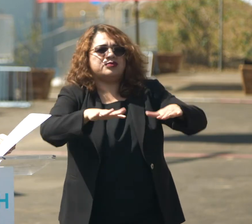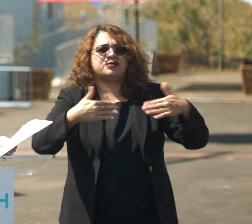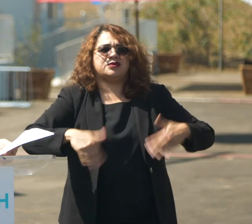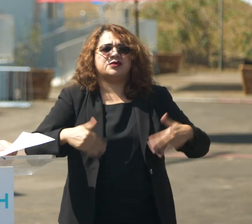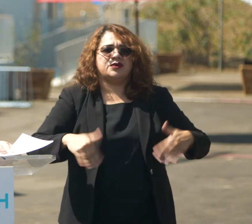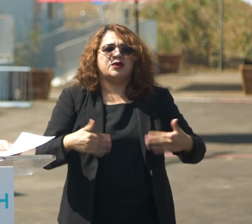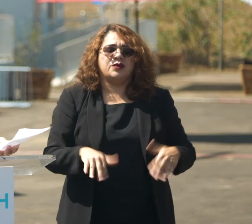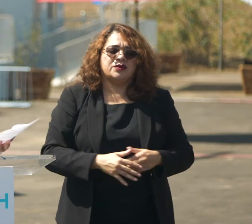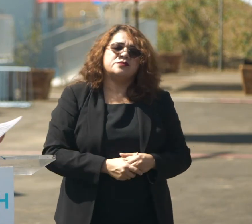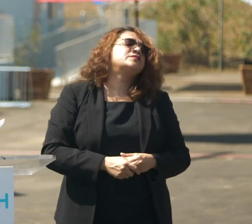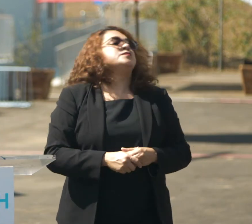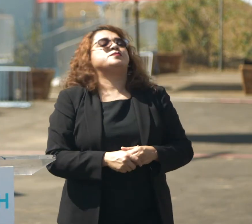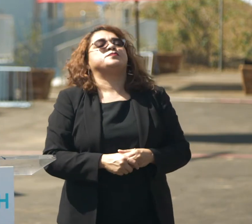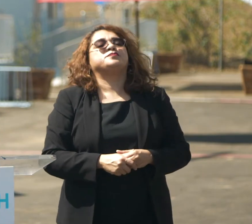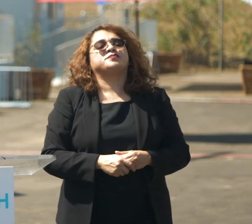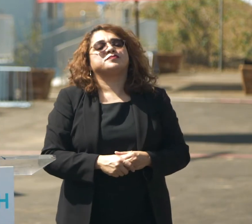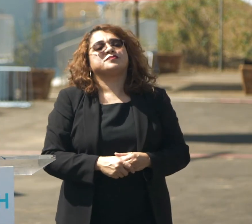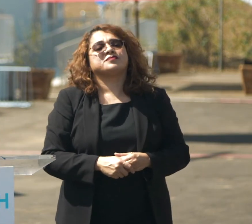proyecto.